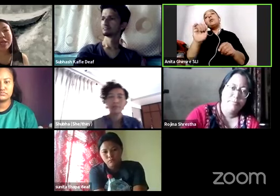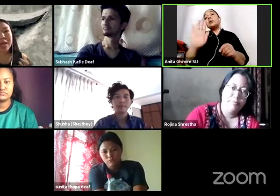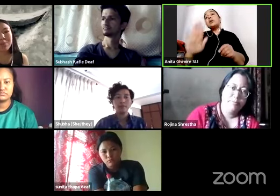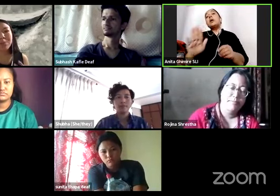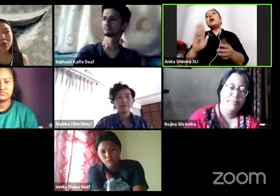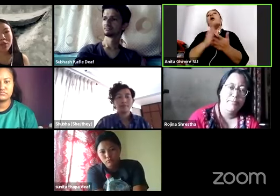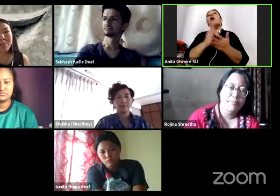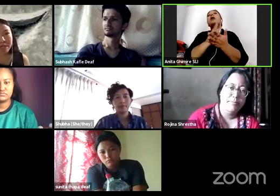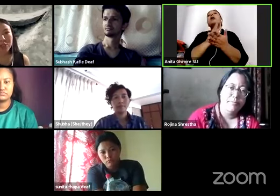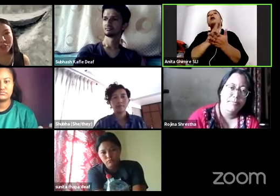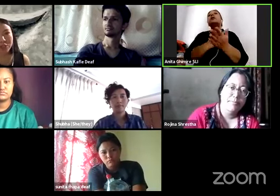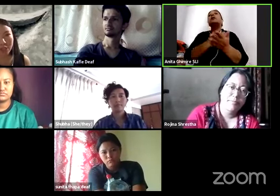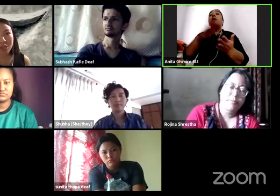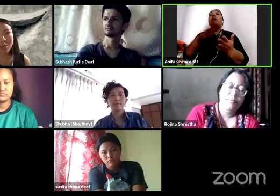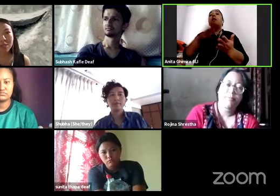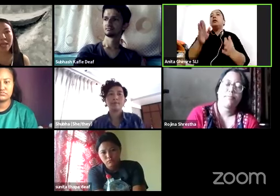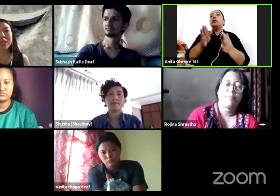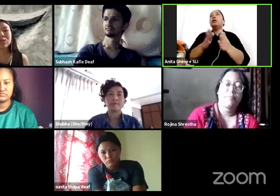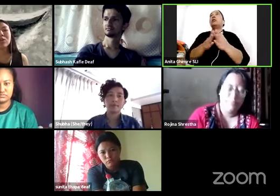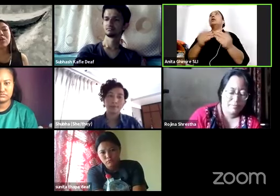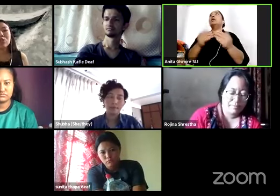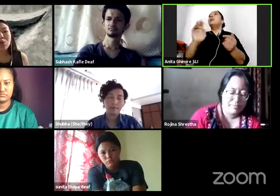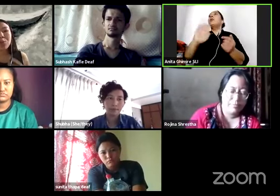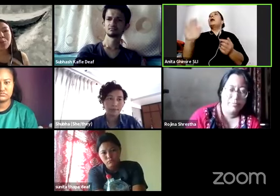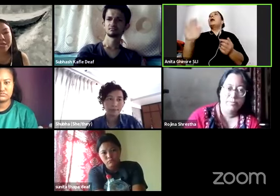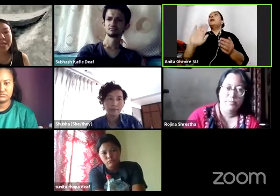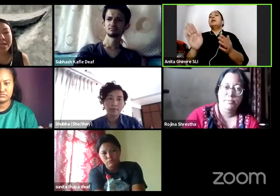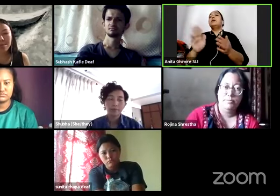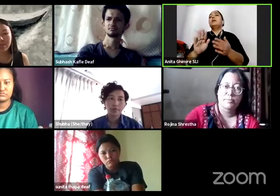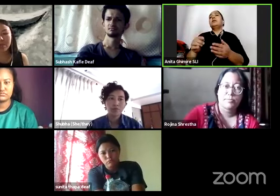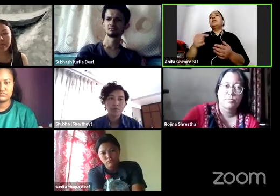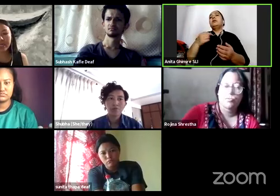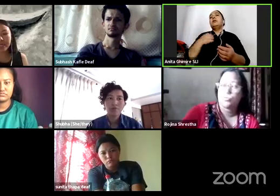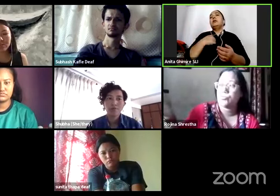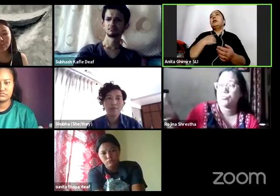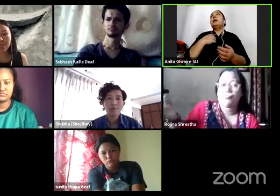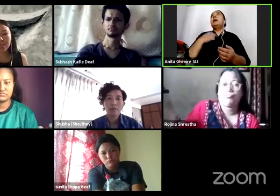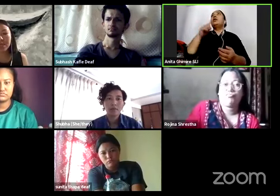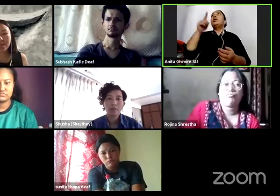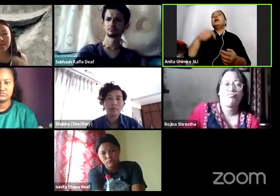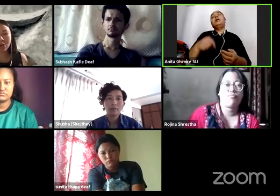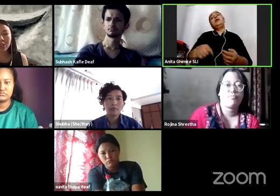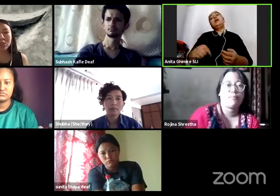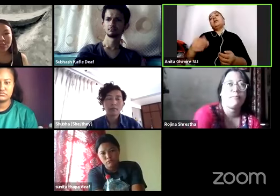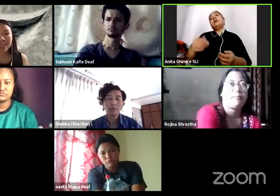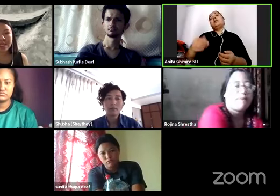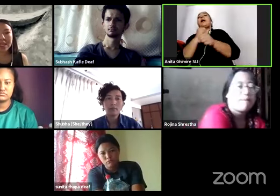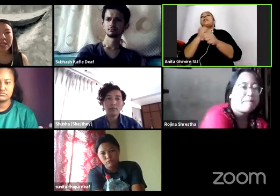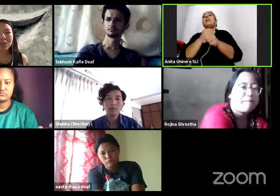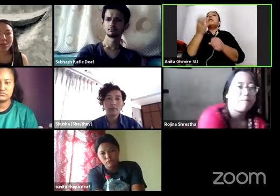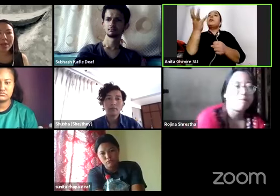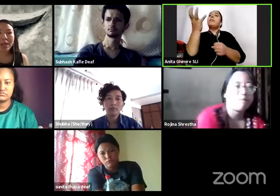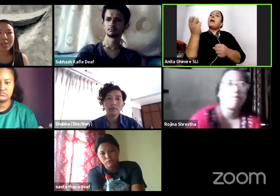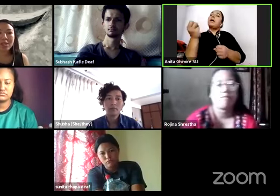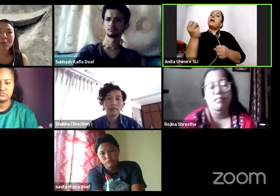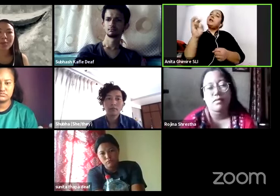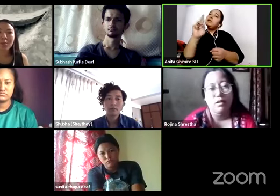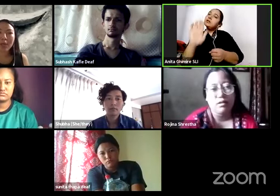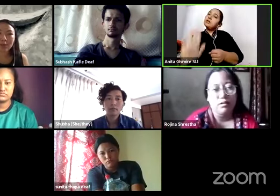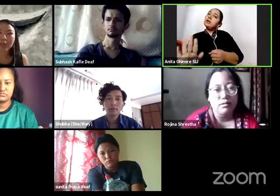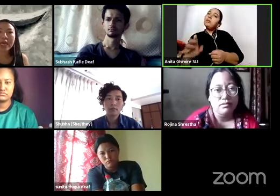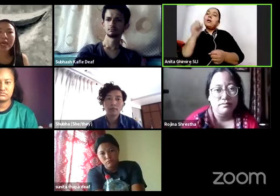र कति काम पनि गर्न बाँकी रहेछ है भन्ने खालको त्यो बुझाइलाई पनि अगाडि ल्याउन चाहिँ अहिलेको तिनजना हाम्रो